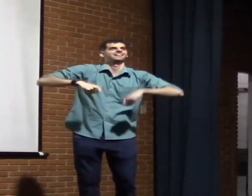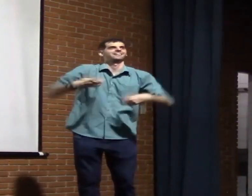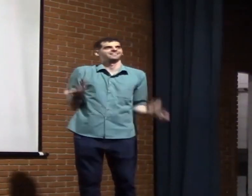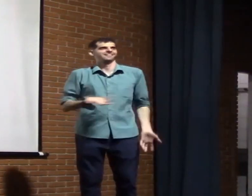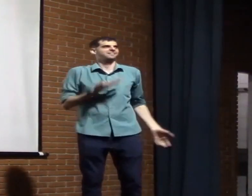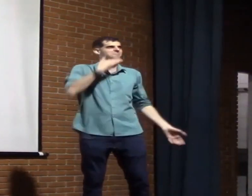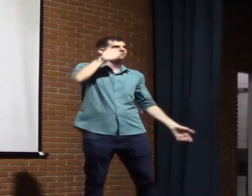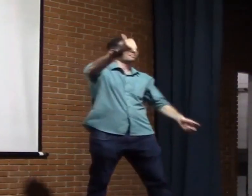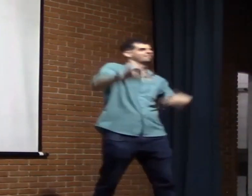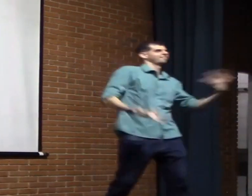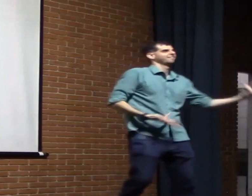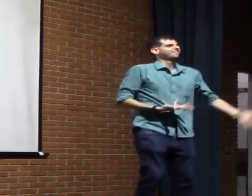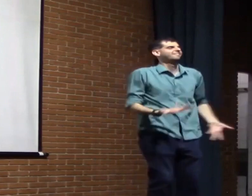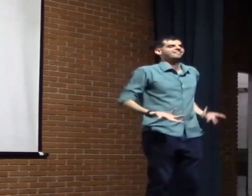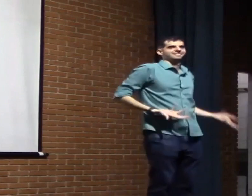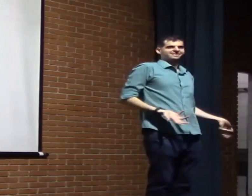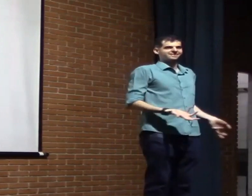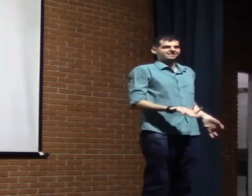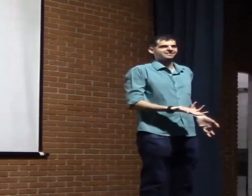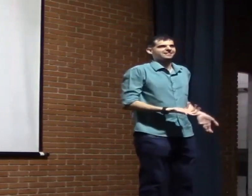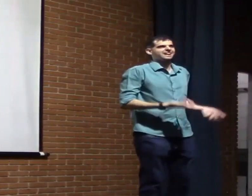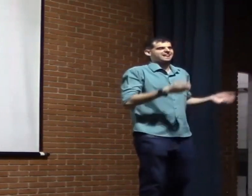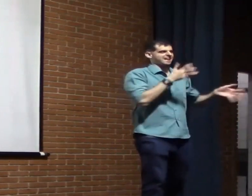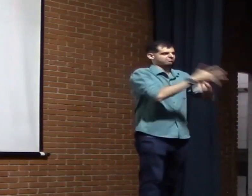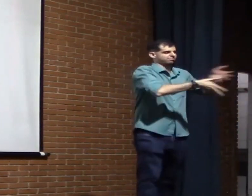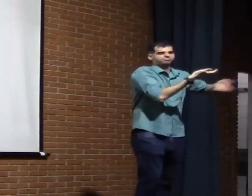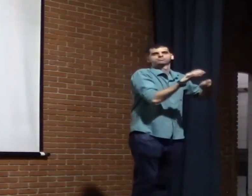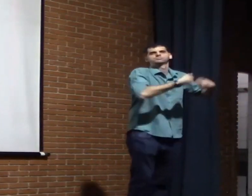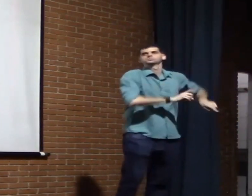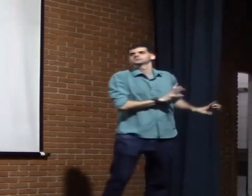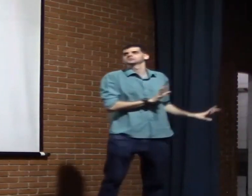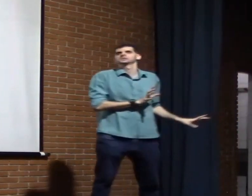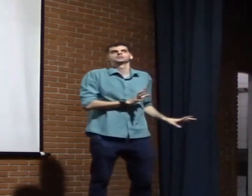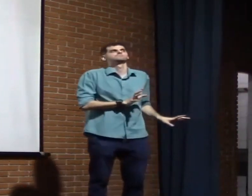confortável para o supermercado colocar surdos oralizados, que ele conseguia